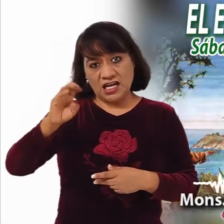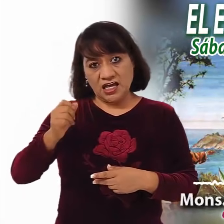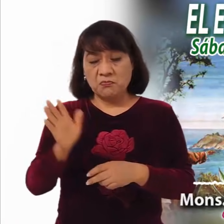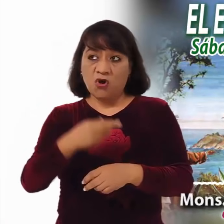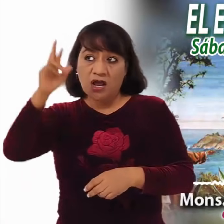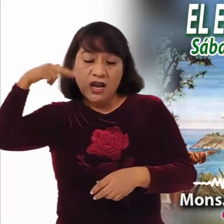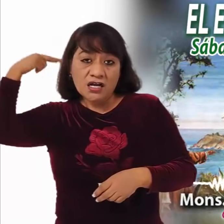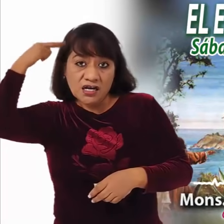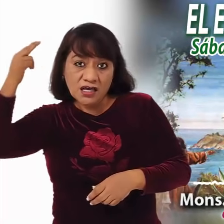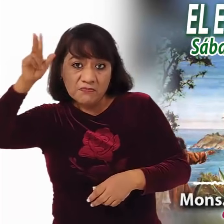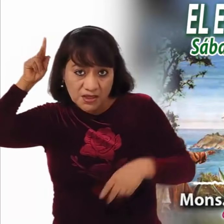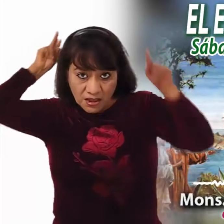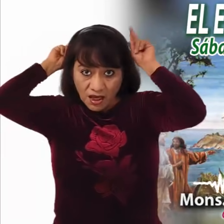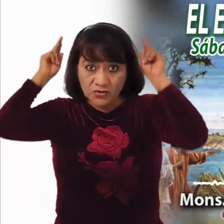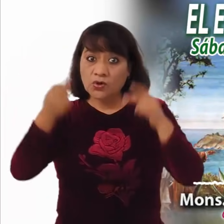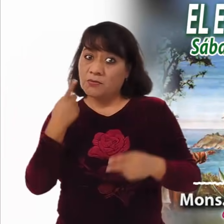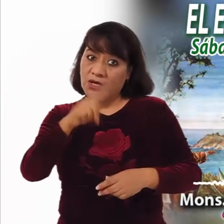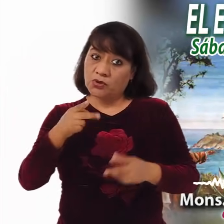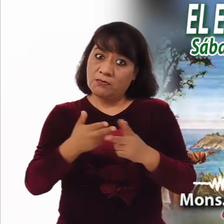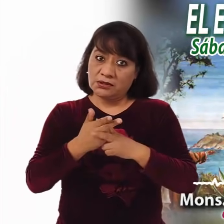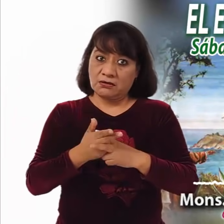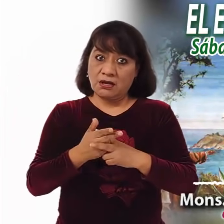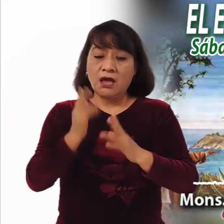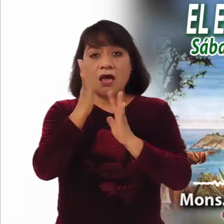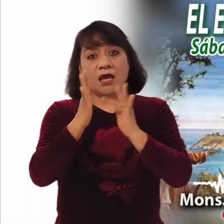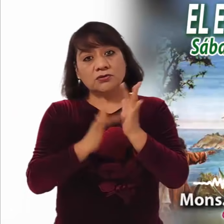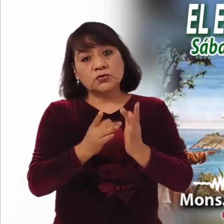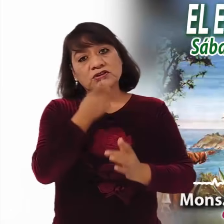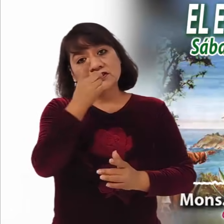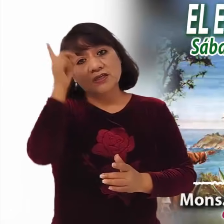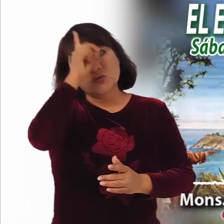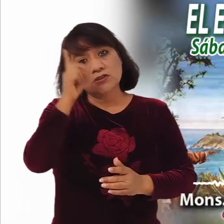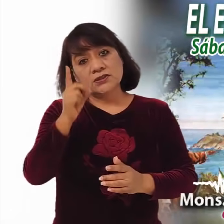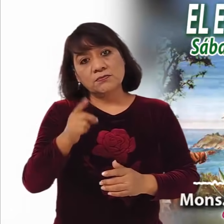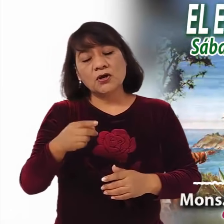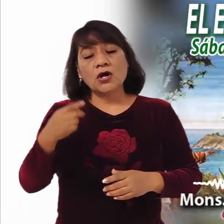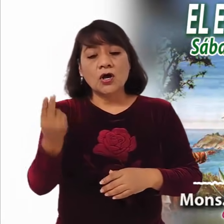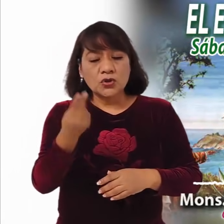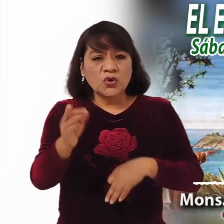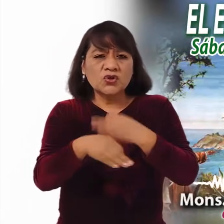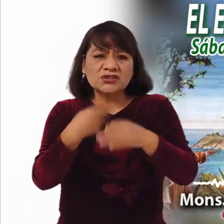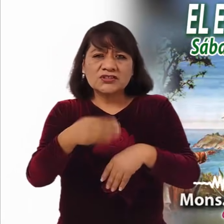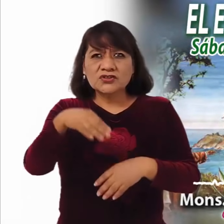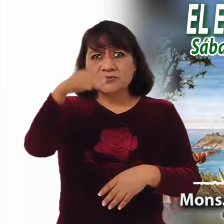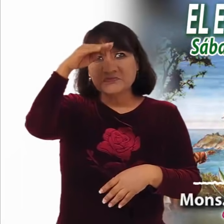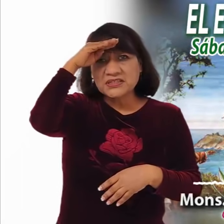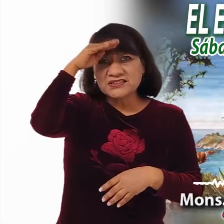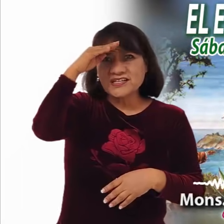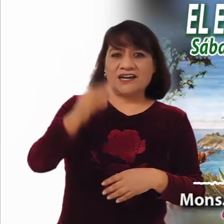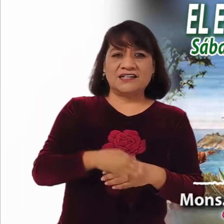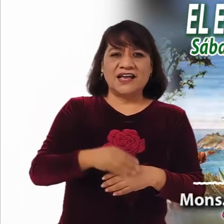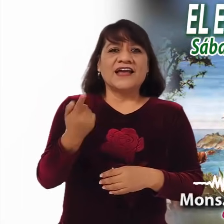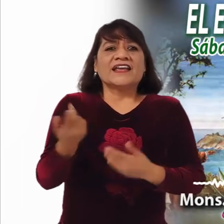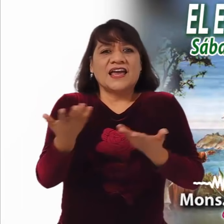de Pilato. Jesús invita a sus discípulos a mirar más en profundidad y a preguntarnos qué